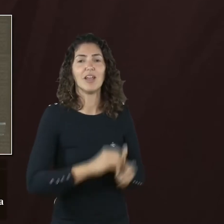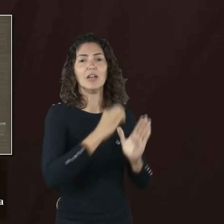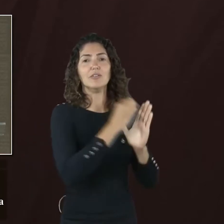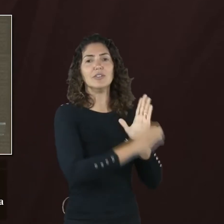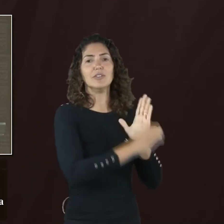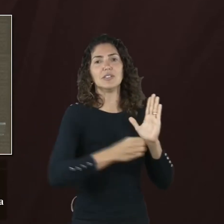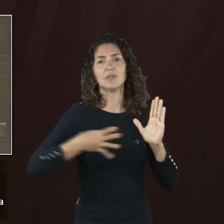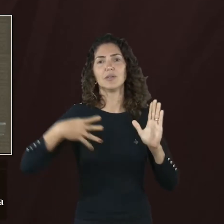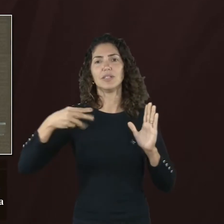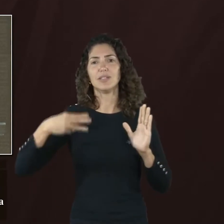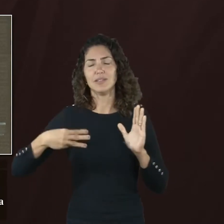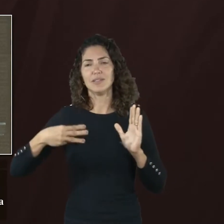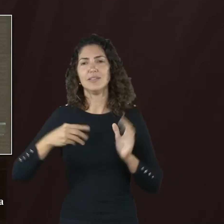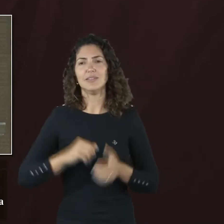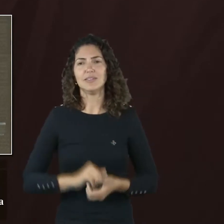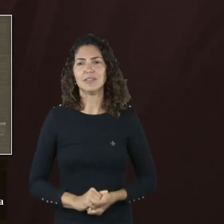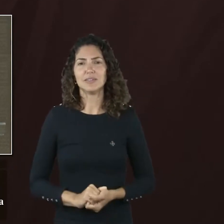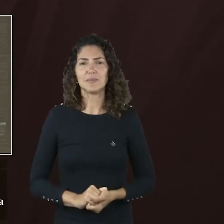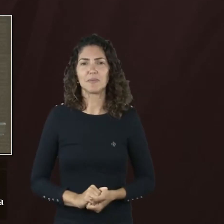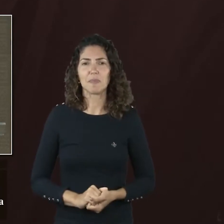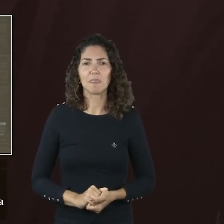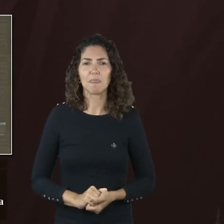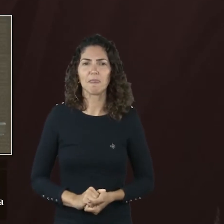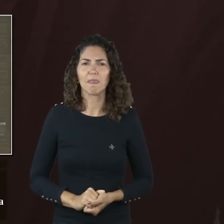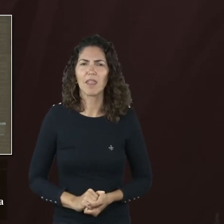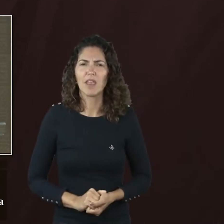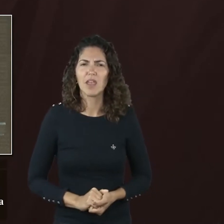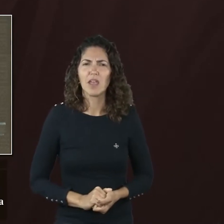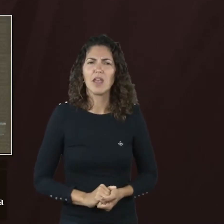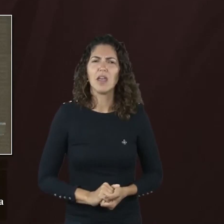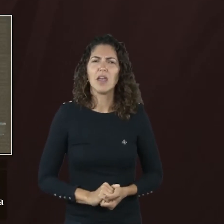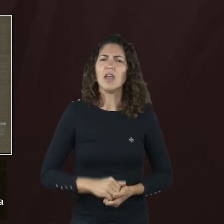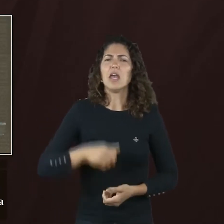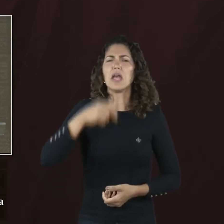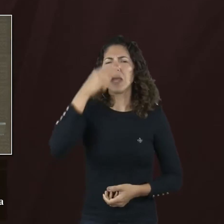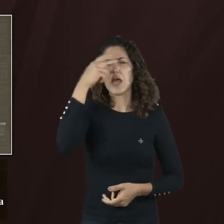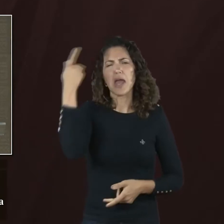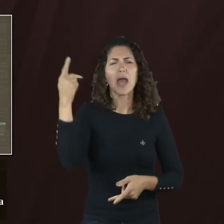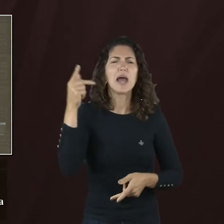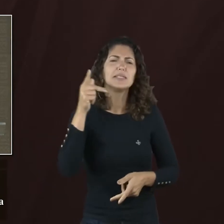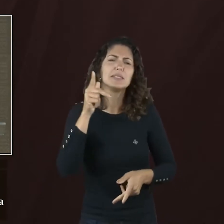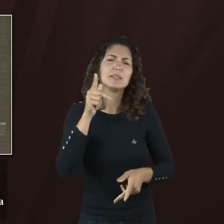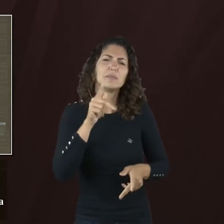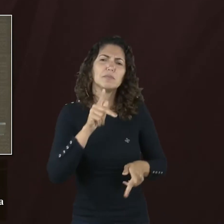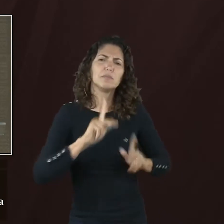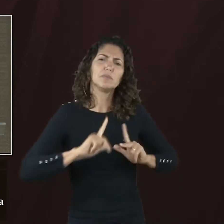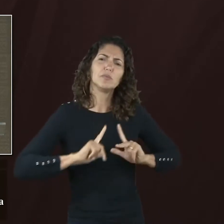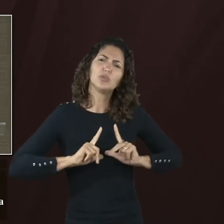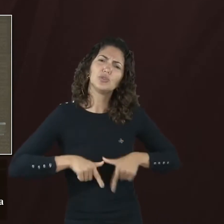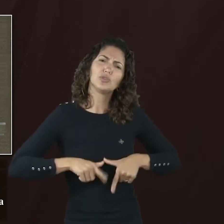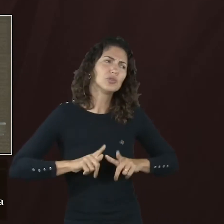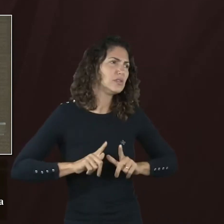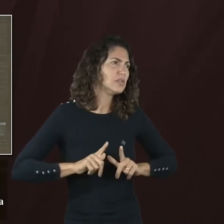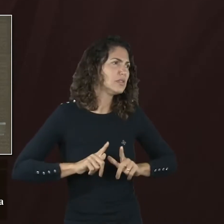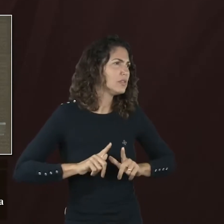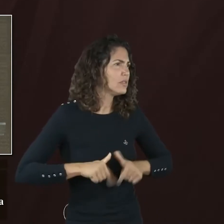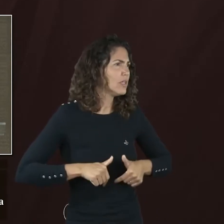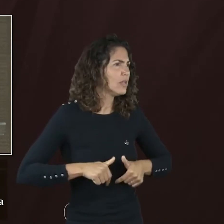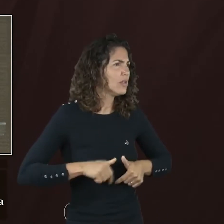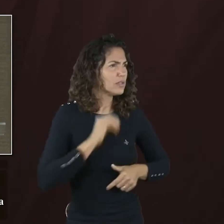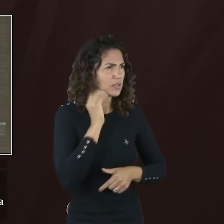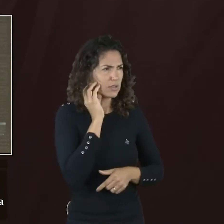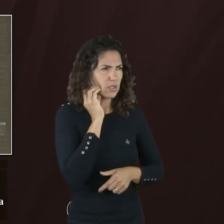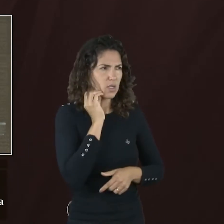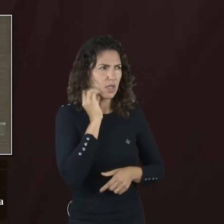sinagoga, muitos dos judeus e dos prosélitos piedosos seguiam Paulo e Barnabé. Paulo e